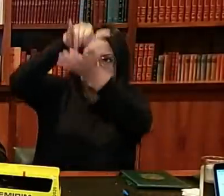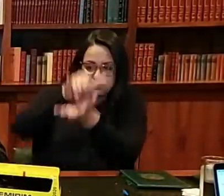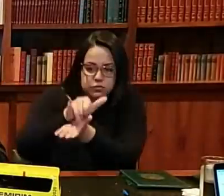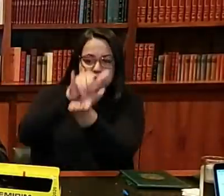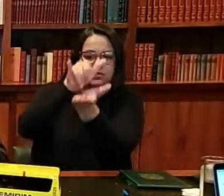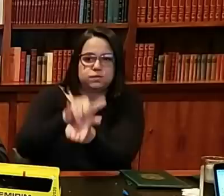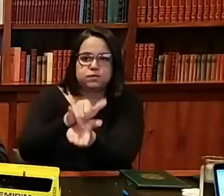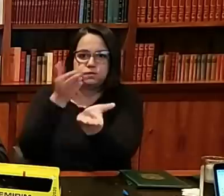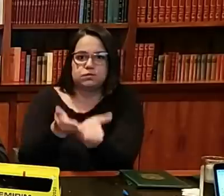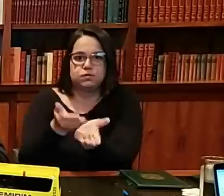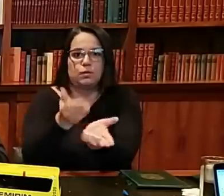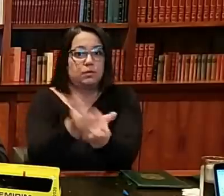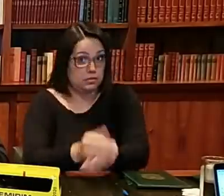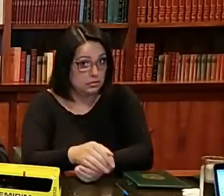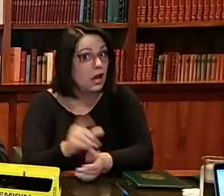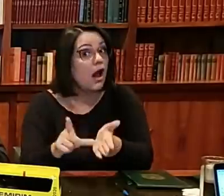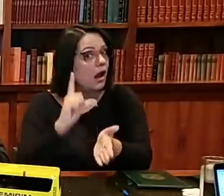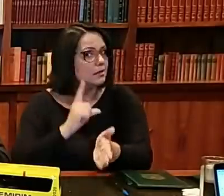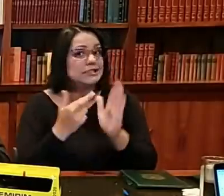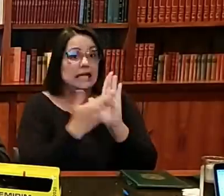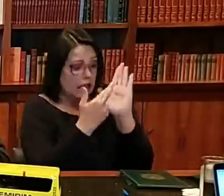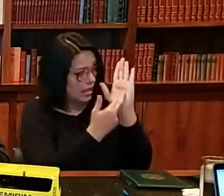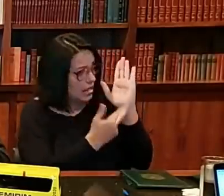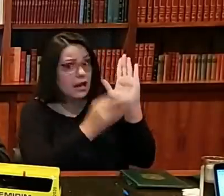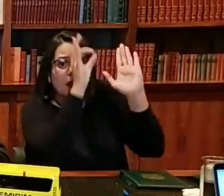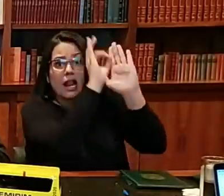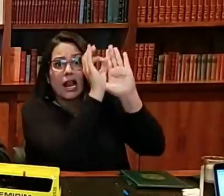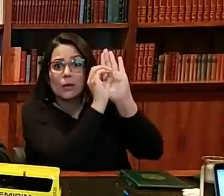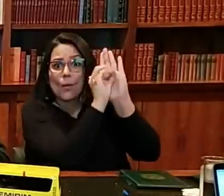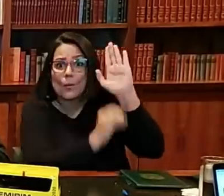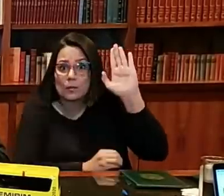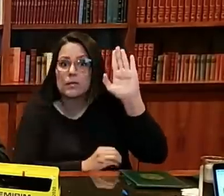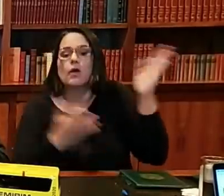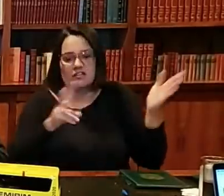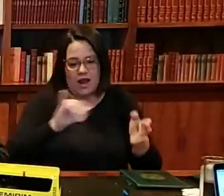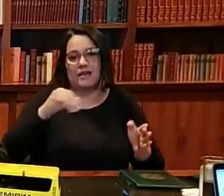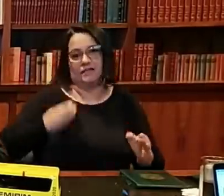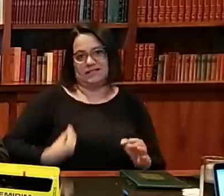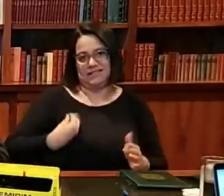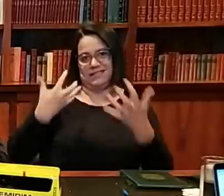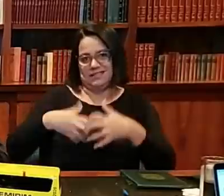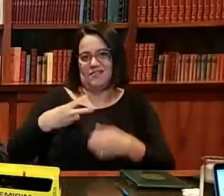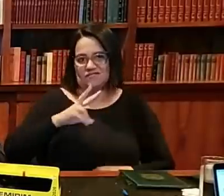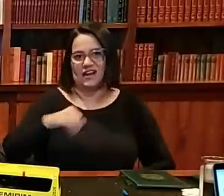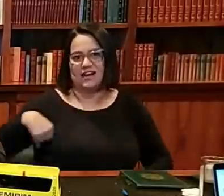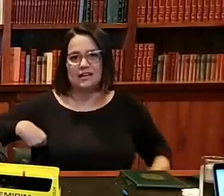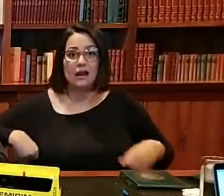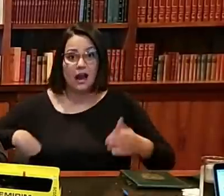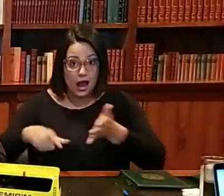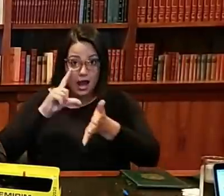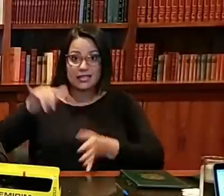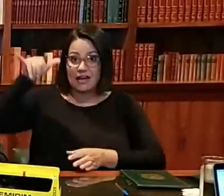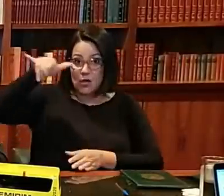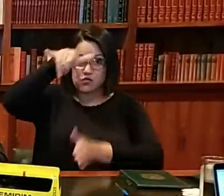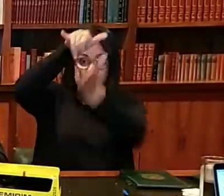região? Ah, o hidroavião que não podia, não tinha regulamentação nenhuma para o hidroavião, ele vai poder operar. Então, quando operar, era clandestino. A gente